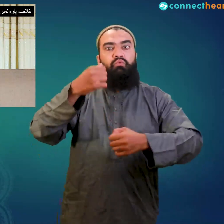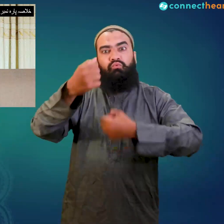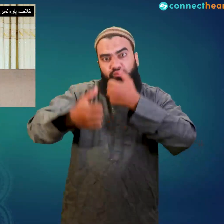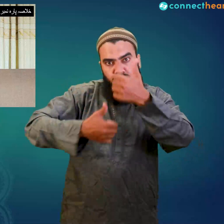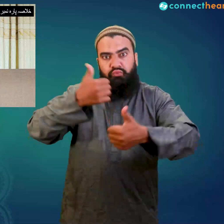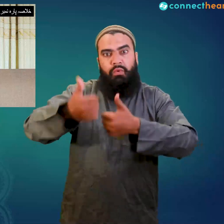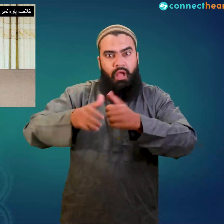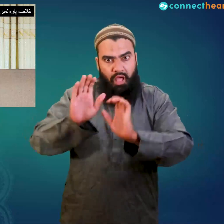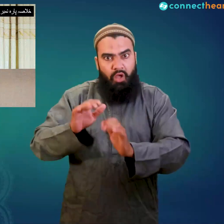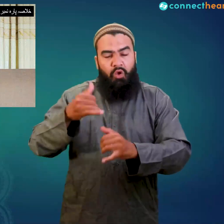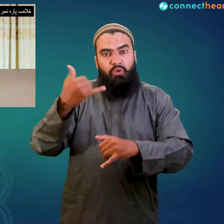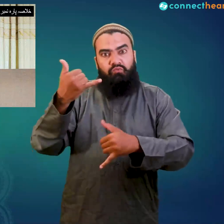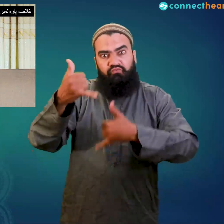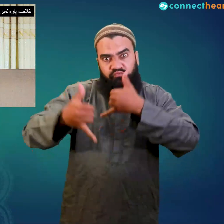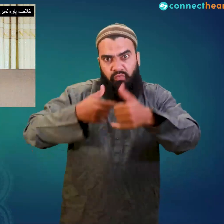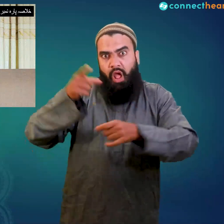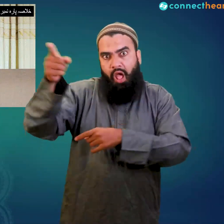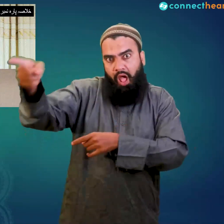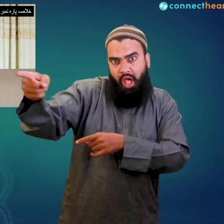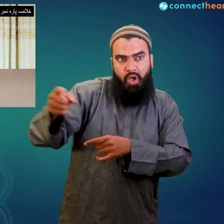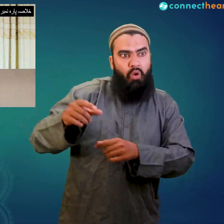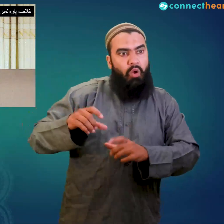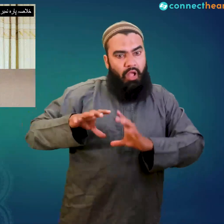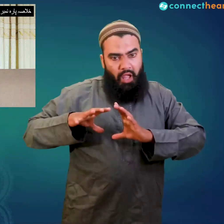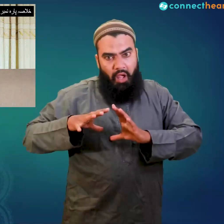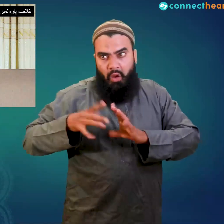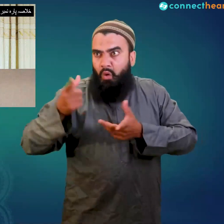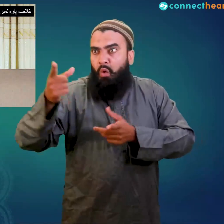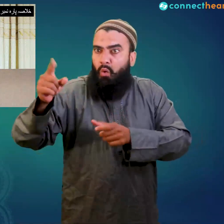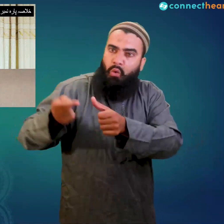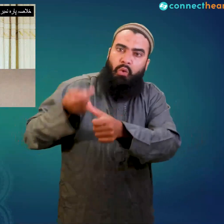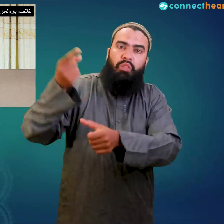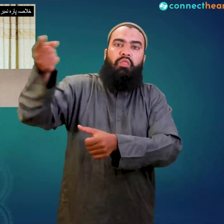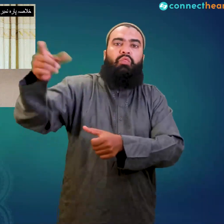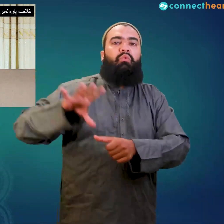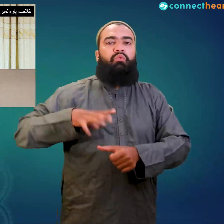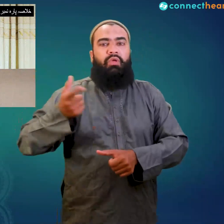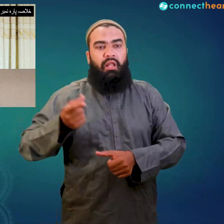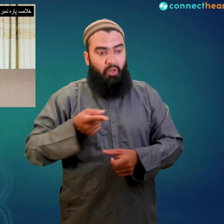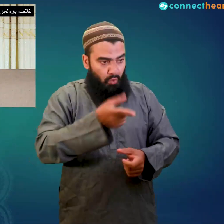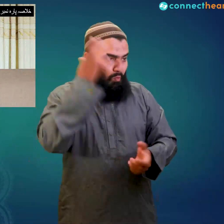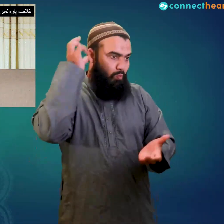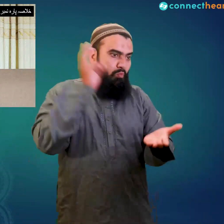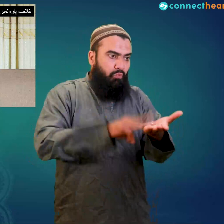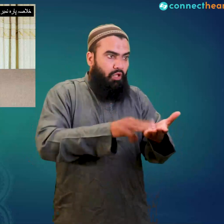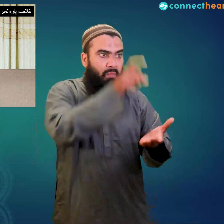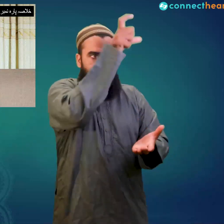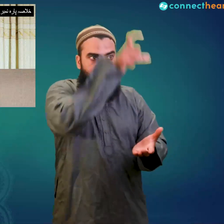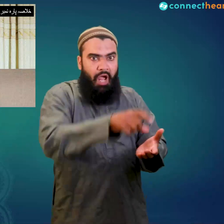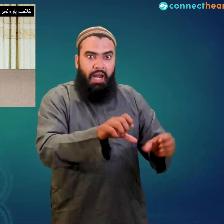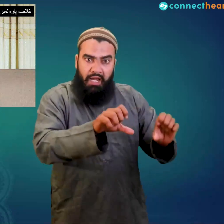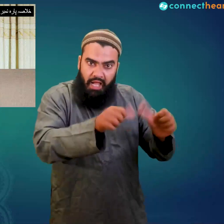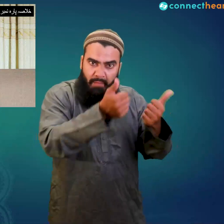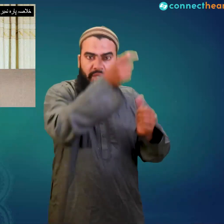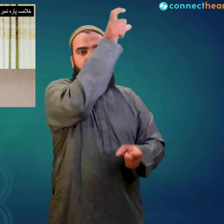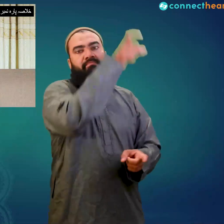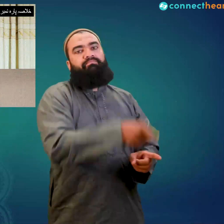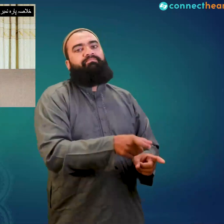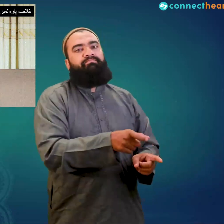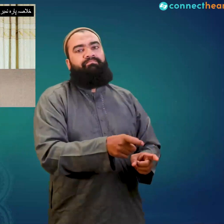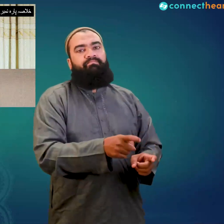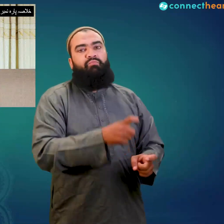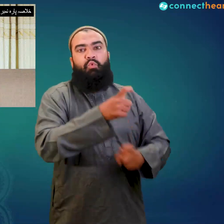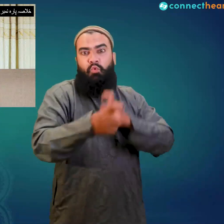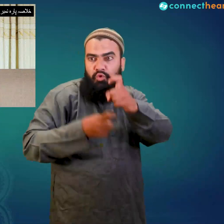جائے گا تو اللہ رب العزت کی مدد و نصرت ملے گی، اور اہل ایمان کافروں پر فتح پا جائیں